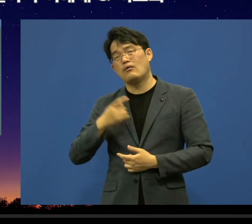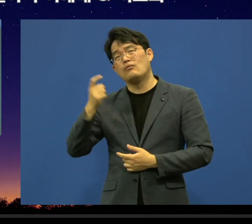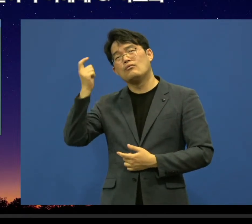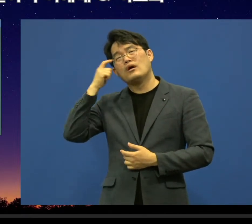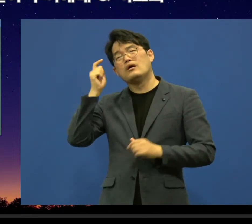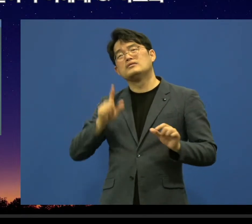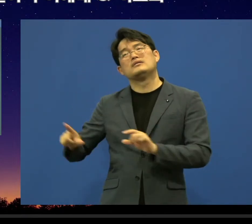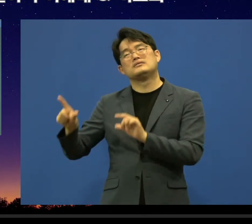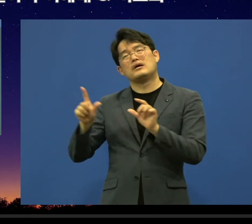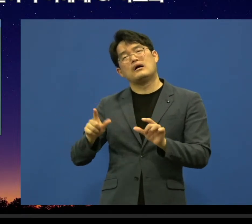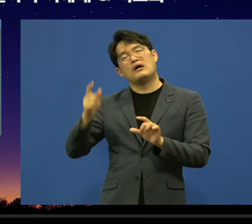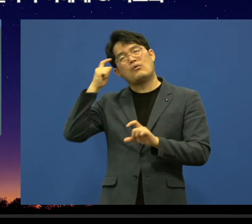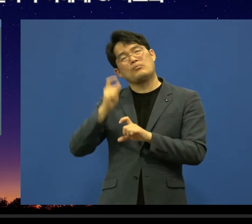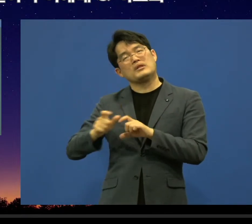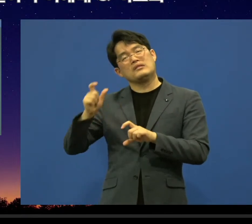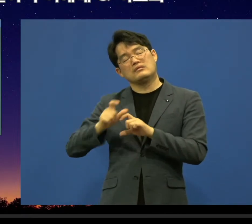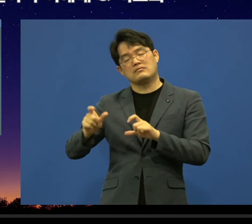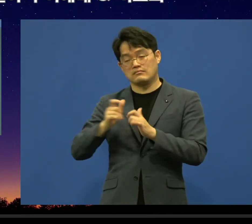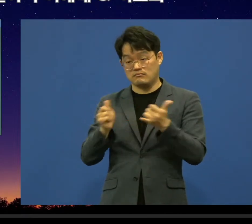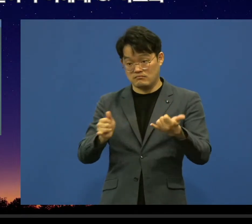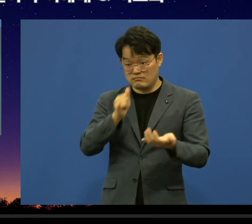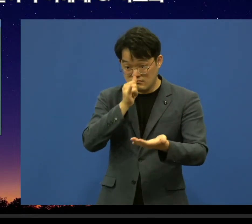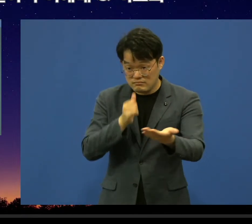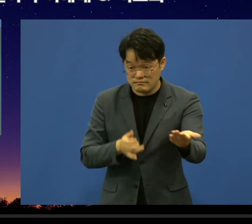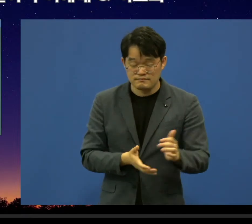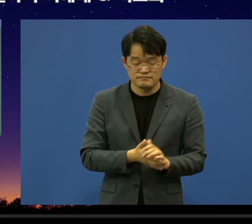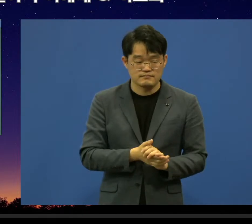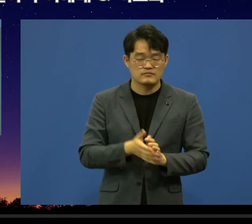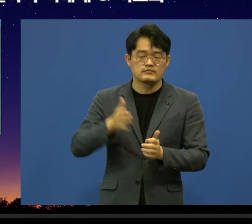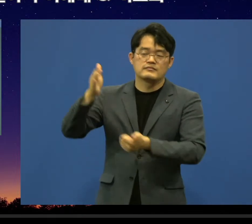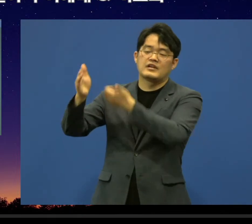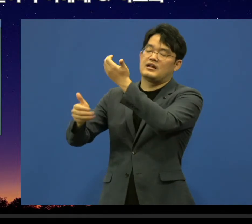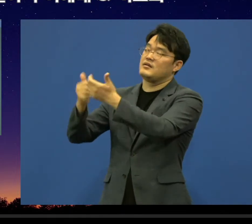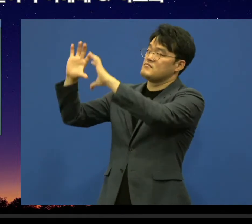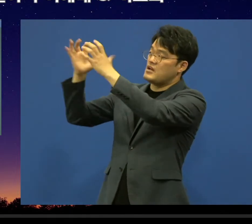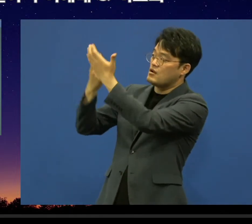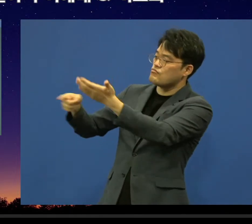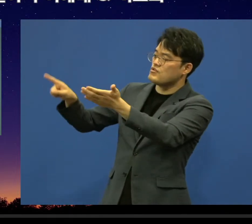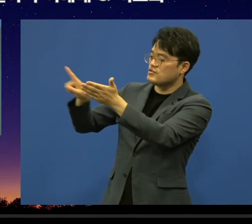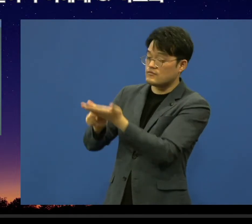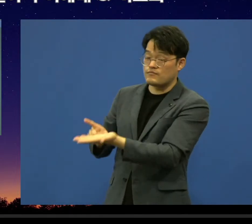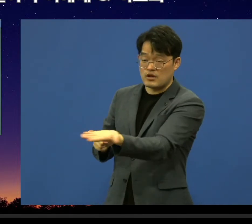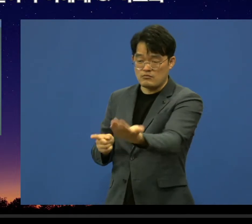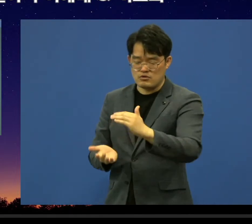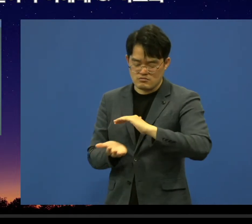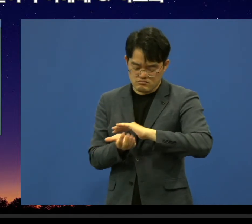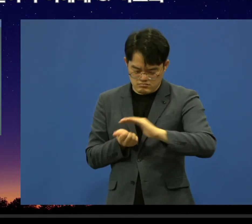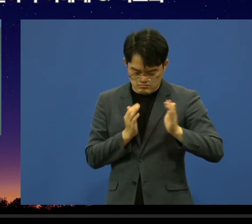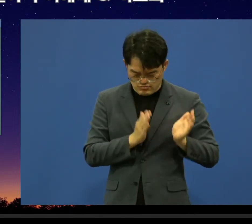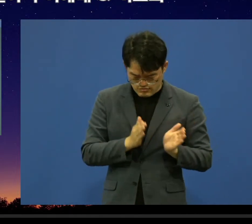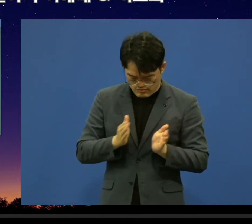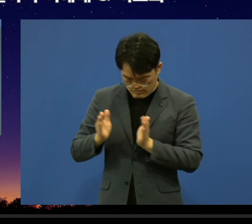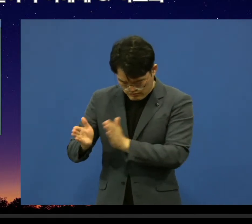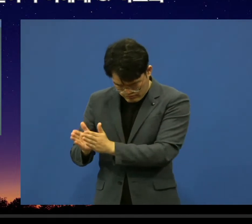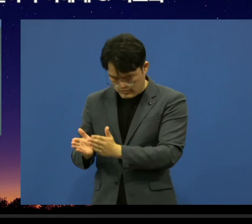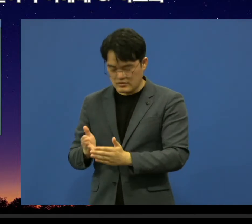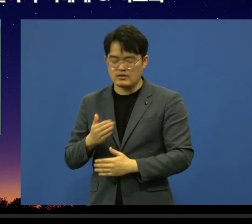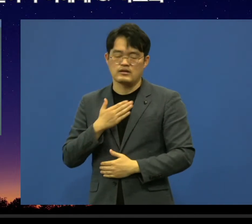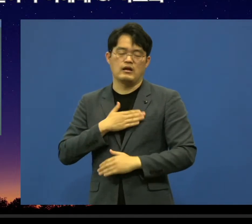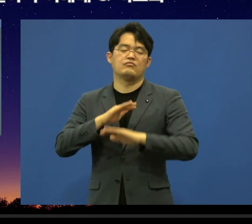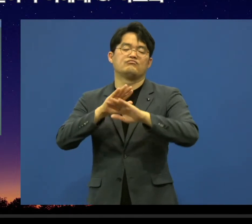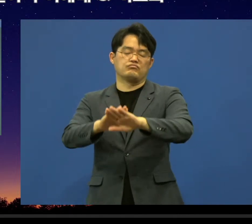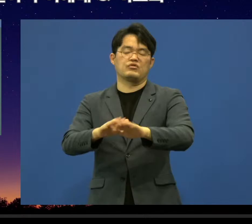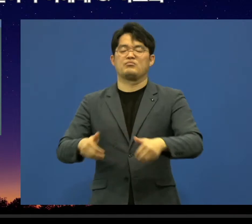계십니까? 하나님 나라를 위해 예비되고 있는 중이라는 사실을 우리는 알아야 돼요. 토기장이신 하나님이